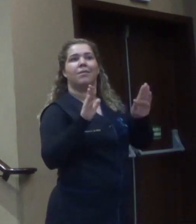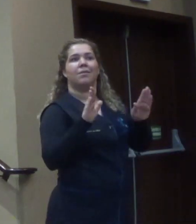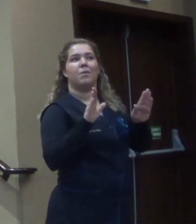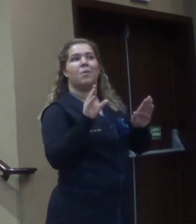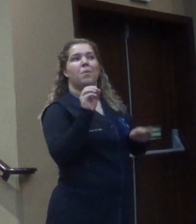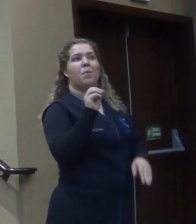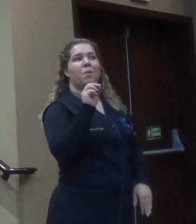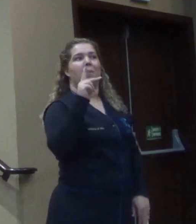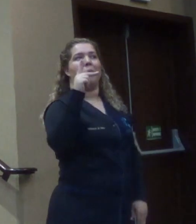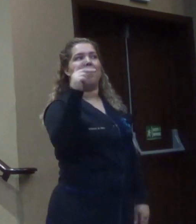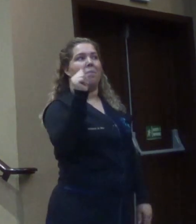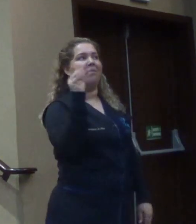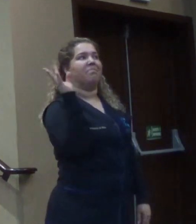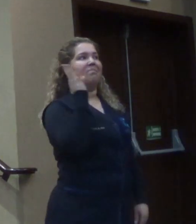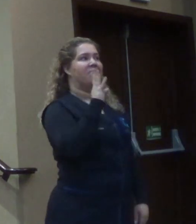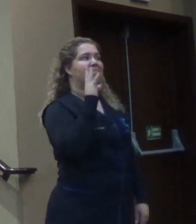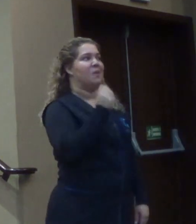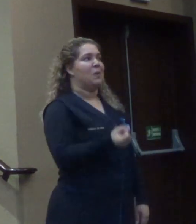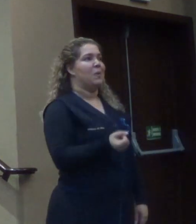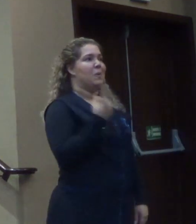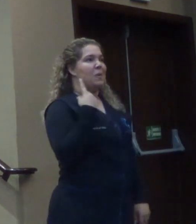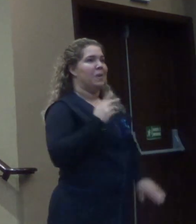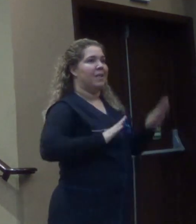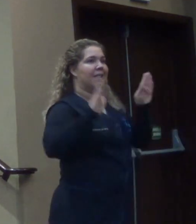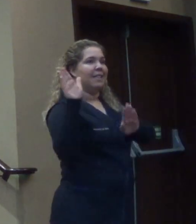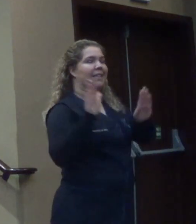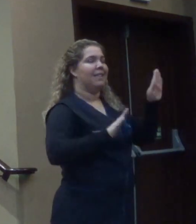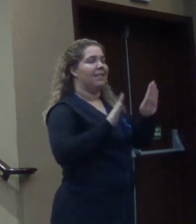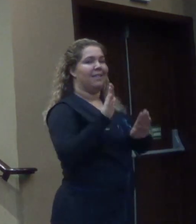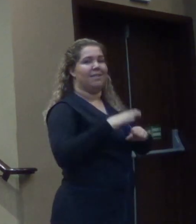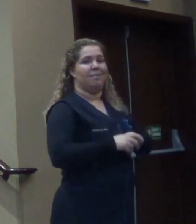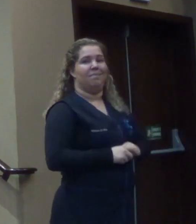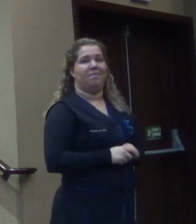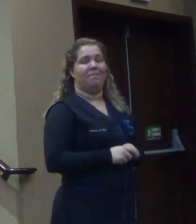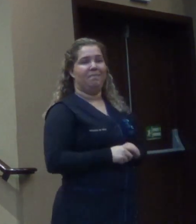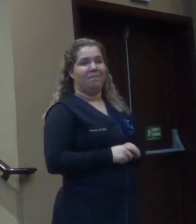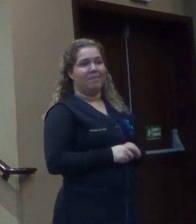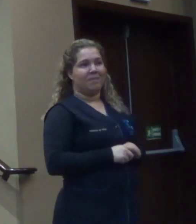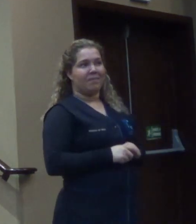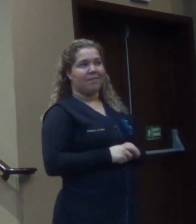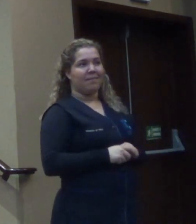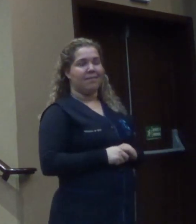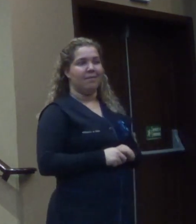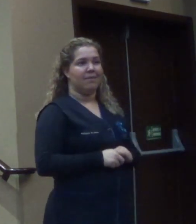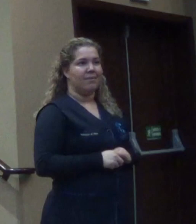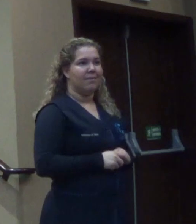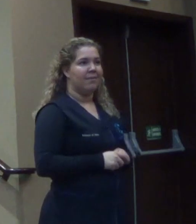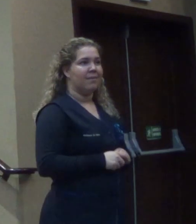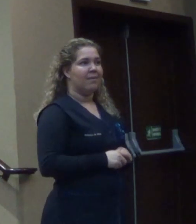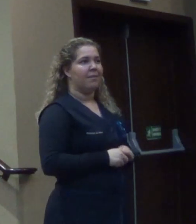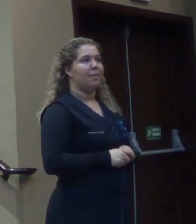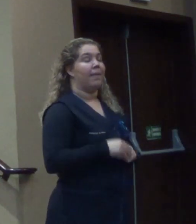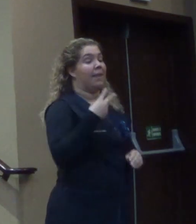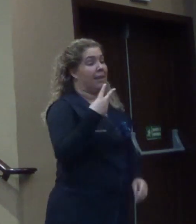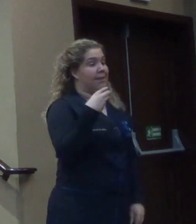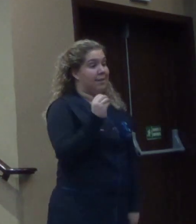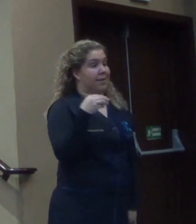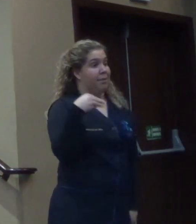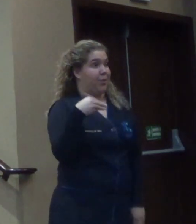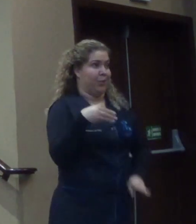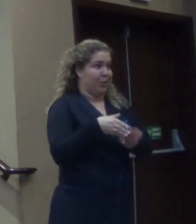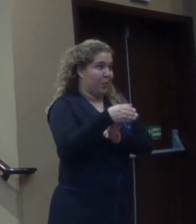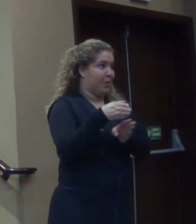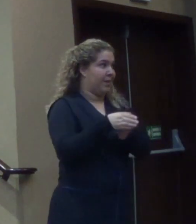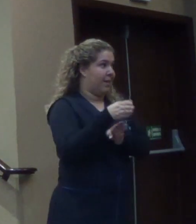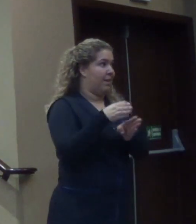que legal, muito bom. A recomendação atual da Organização Mundial de Saúde é 30 minutos, pelo menos